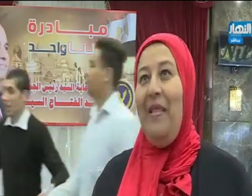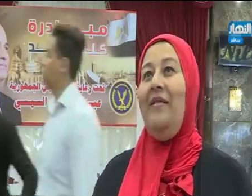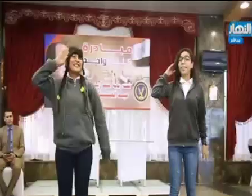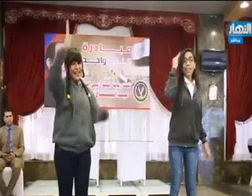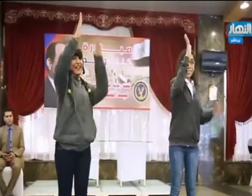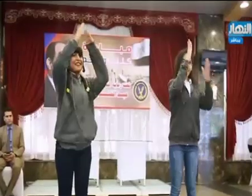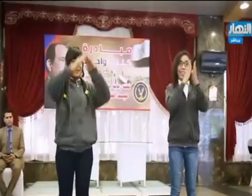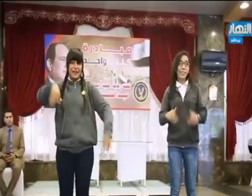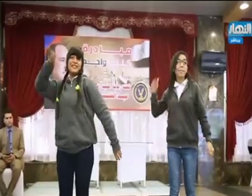ابنائنا.